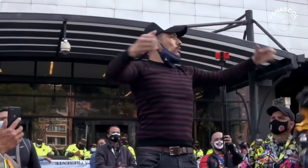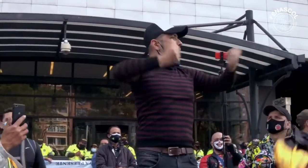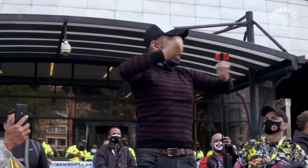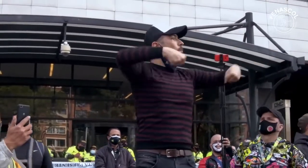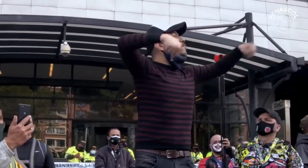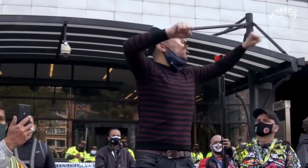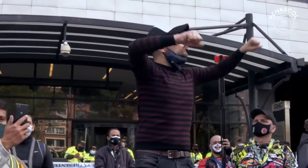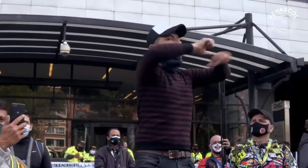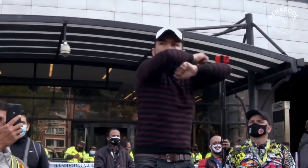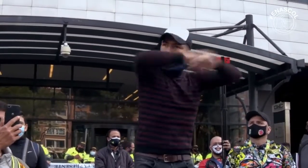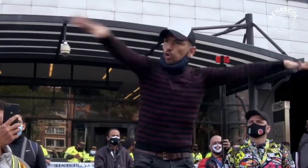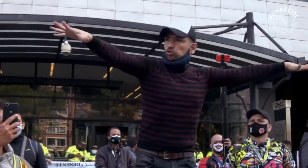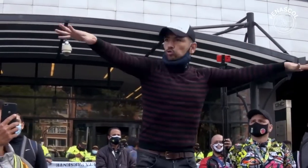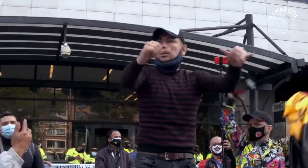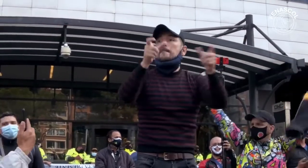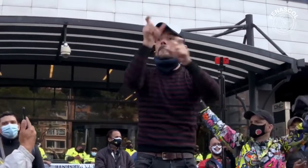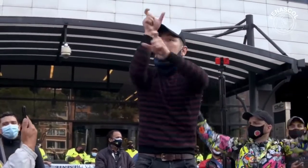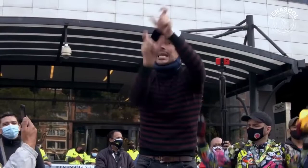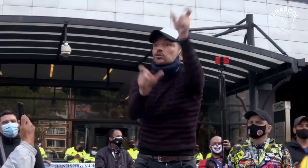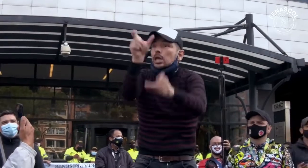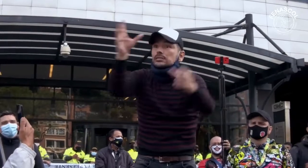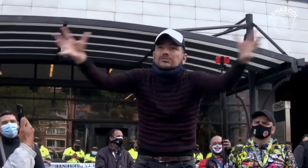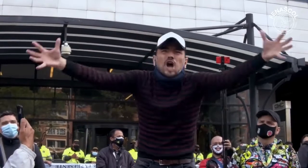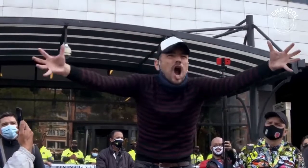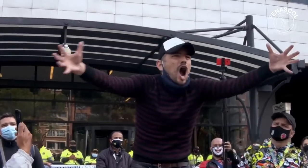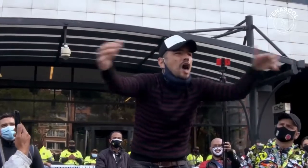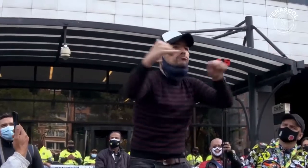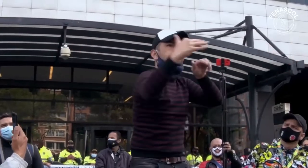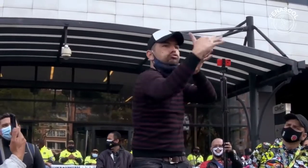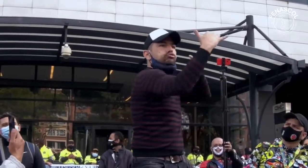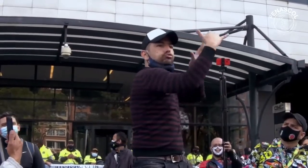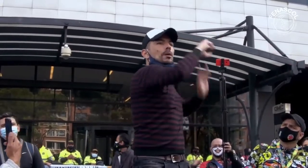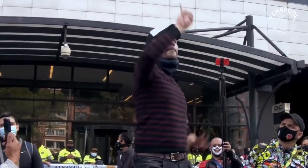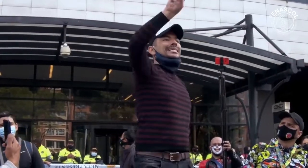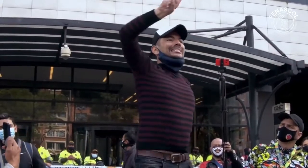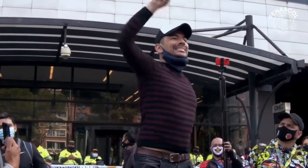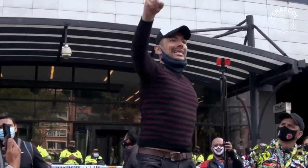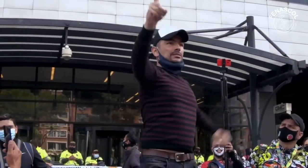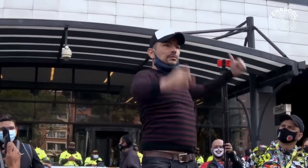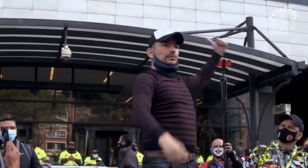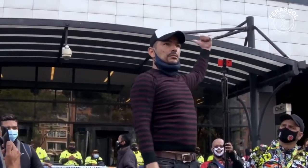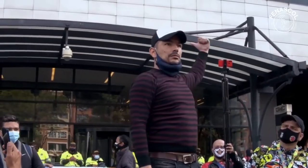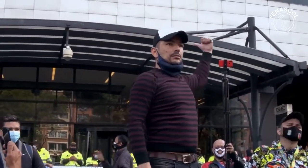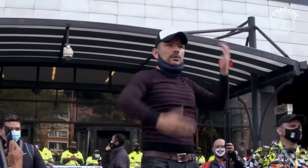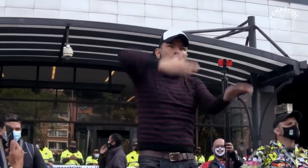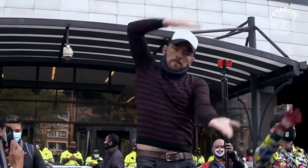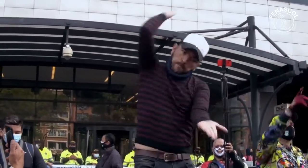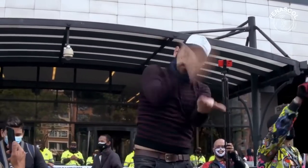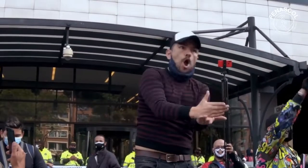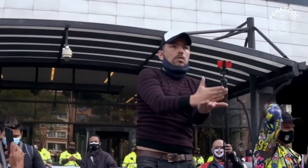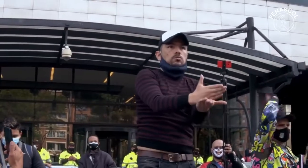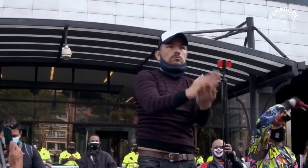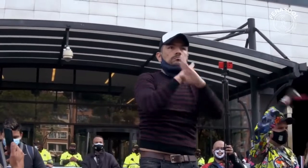ahí todos los carros y motos por igual. Las personas nos vamos a ir todas juntas hasta la 26. Vamos para allá a bloquearla.